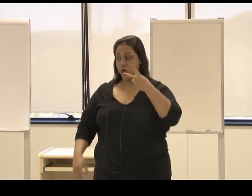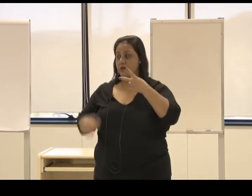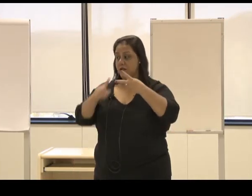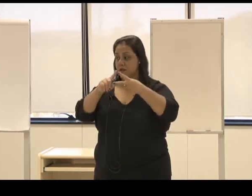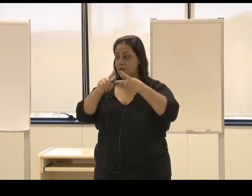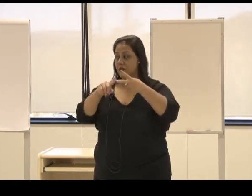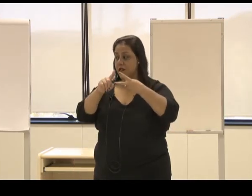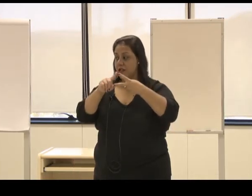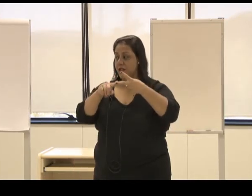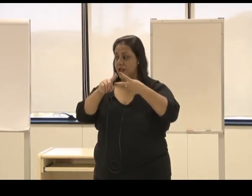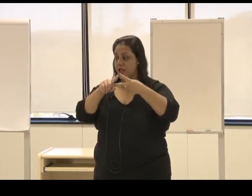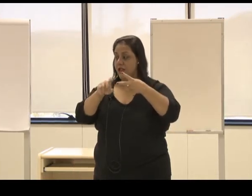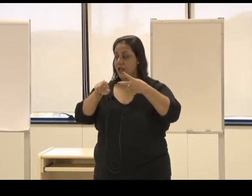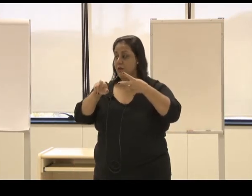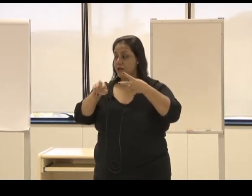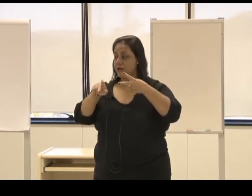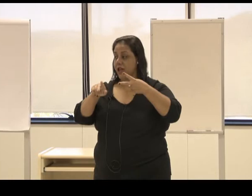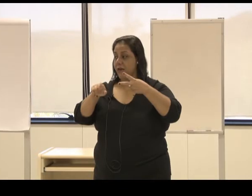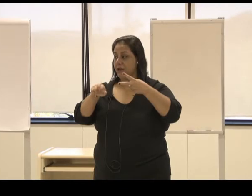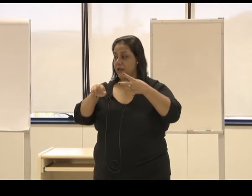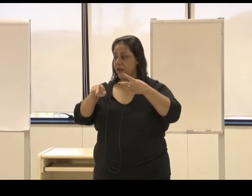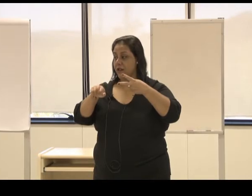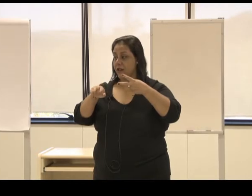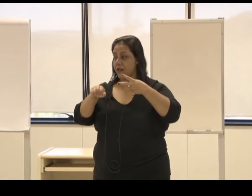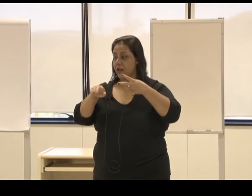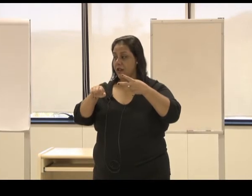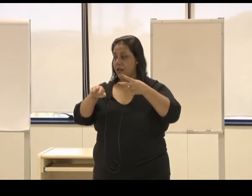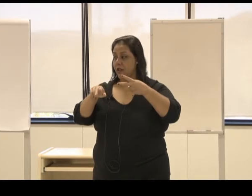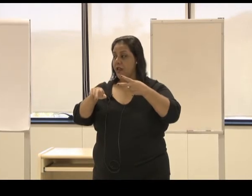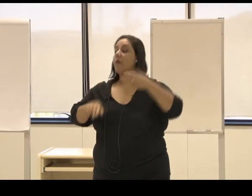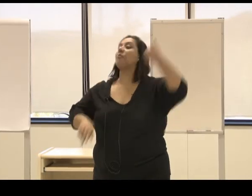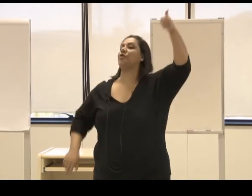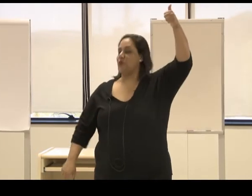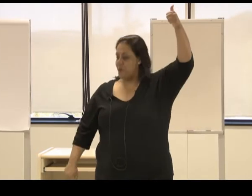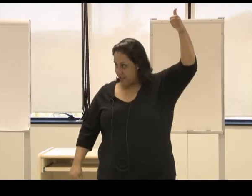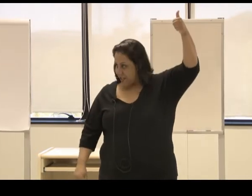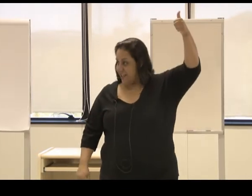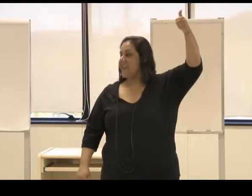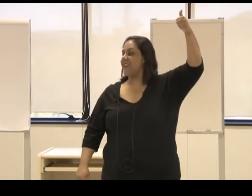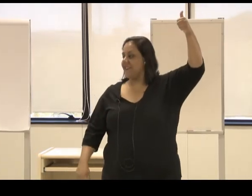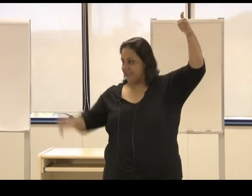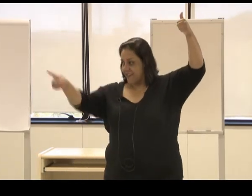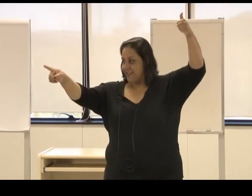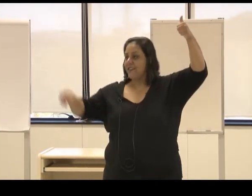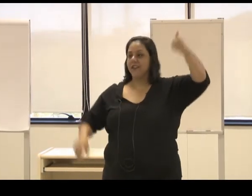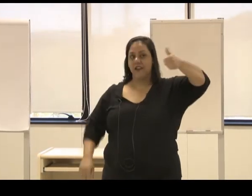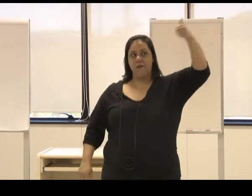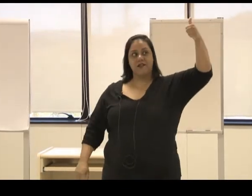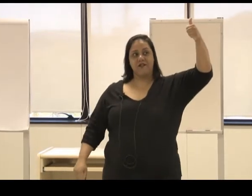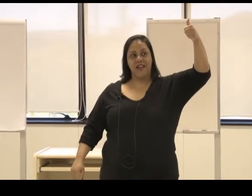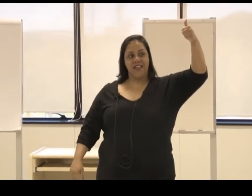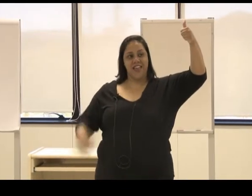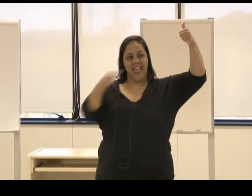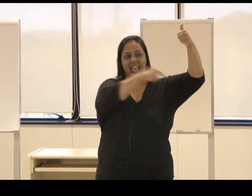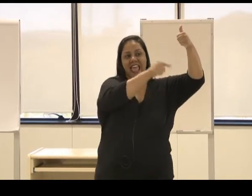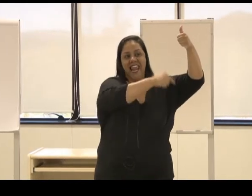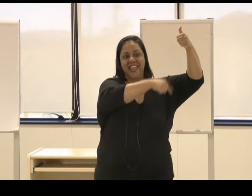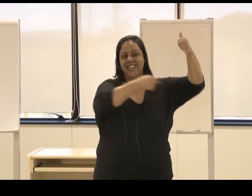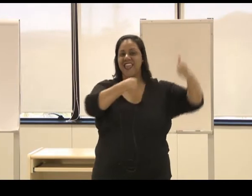2 irmãs. Quem é a mais velha? Muito bem. A mais velha? Ela.